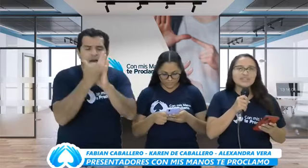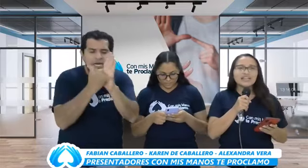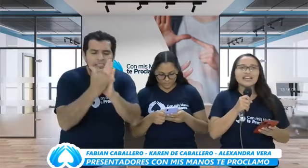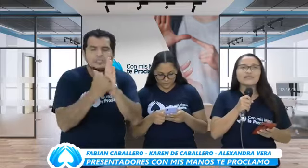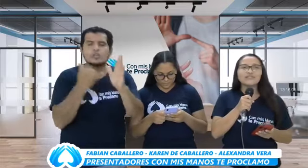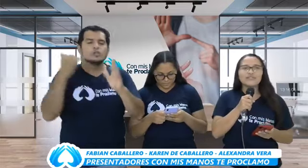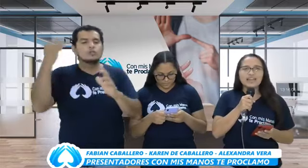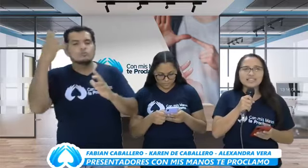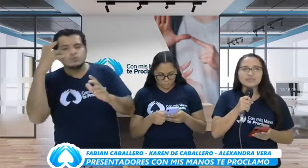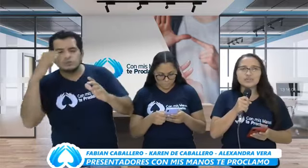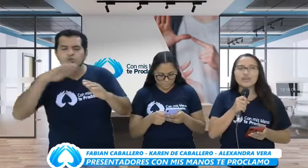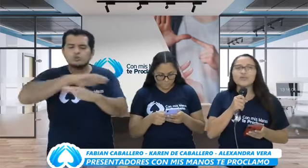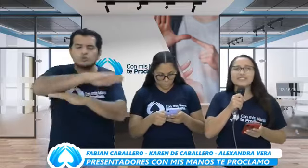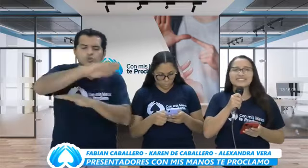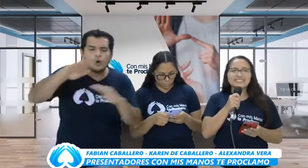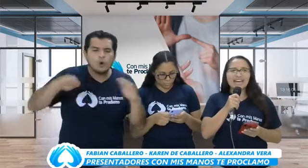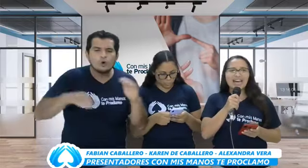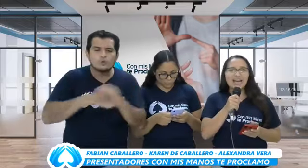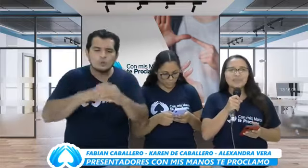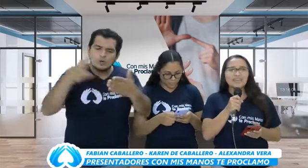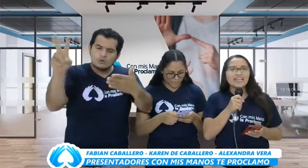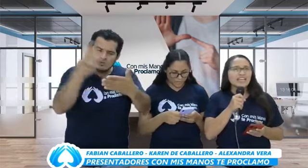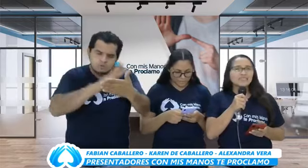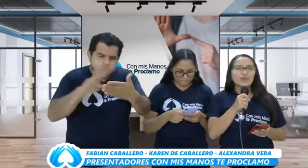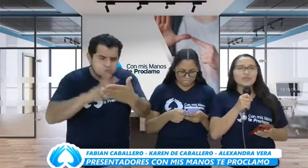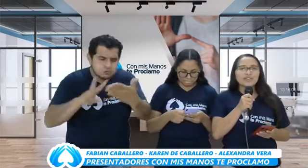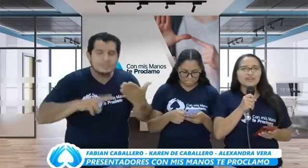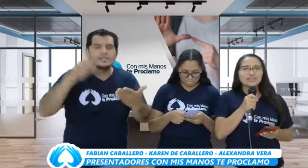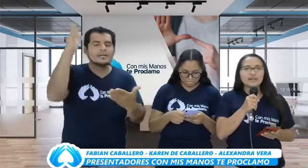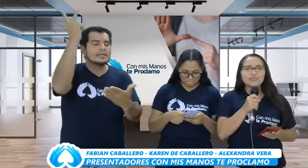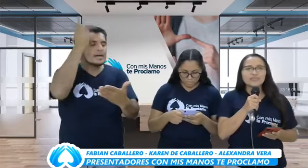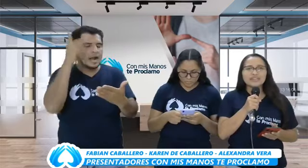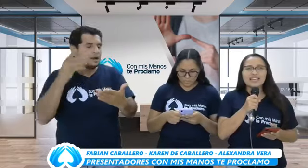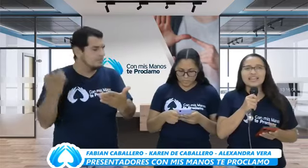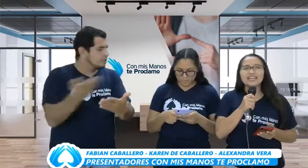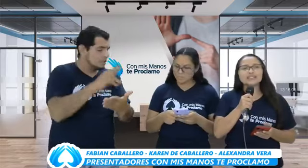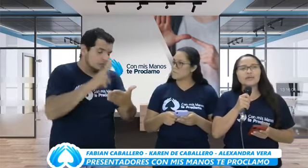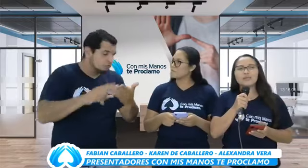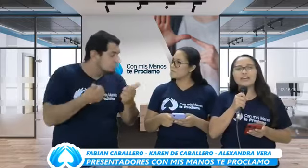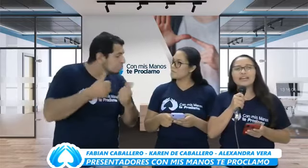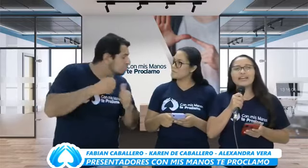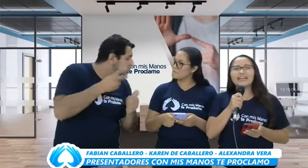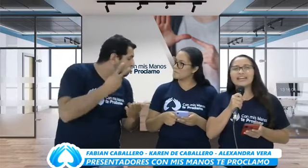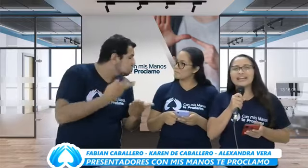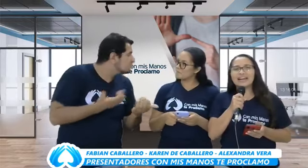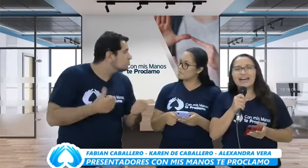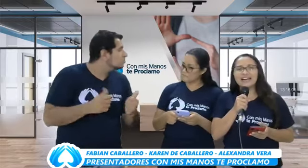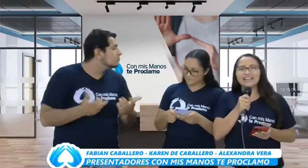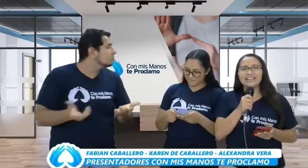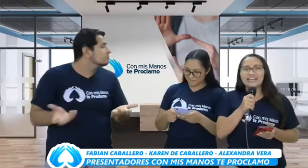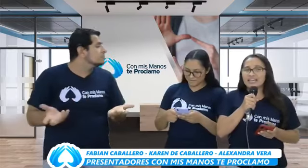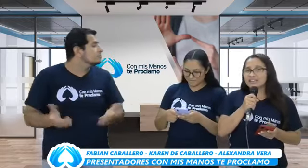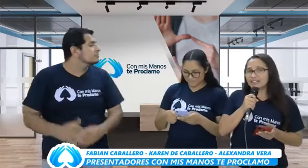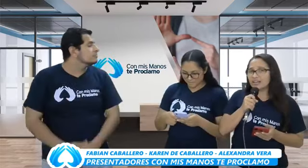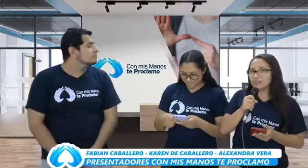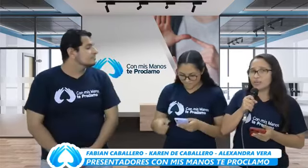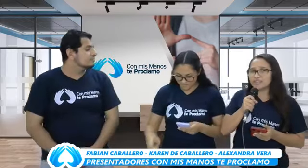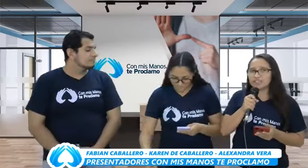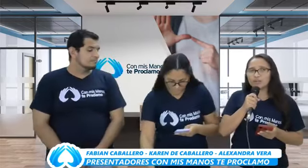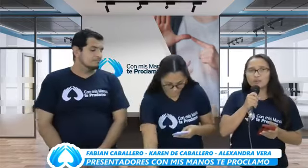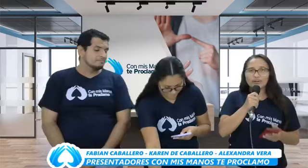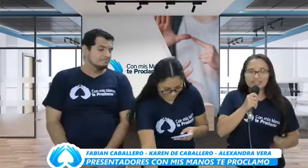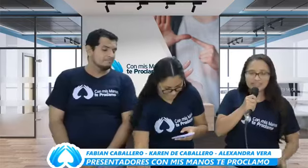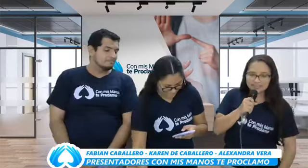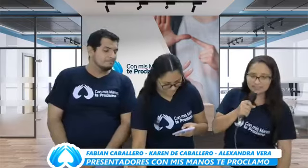nos envían en Facebook, en WhatsApp, esos videos también que sabemos leer. Karen, ¿tienes